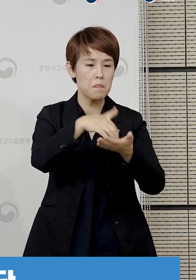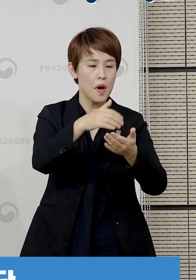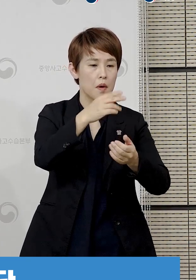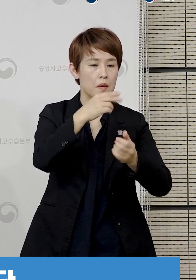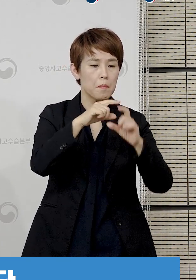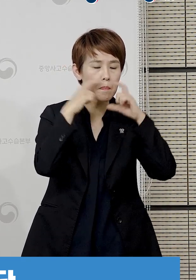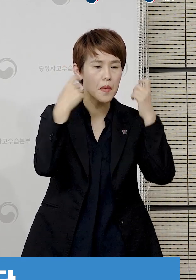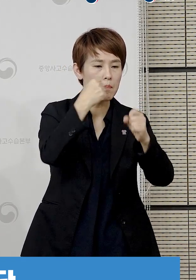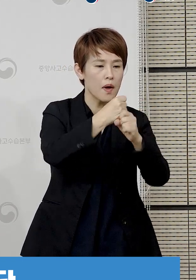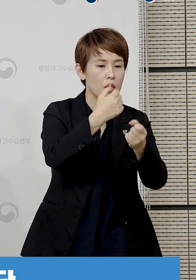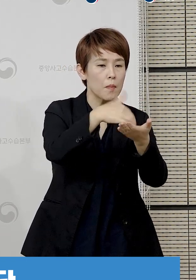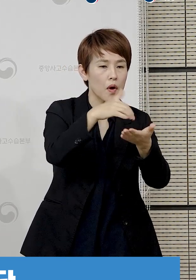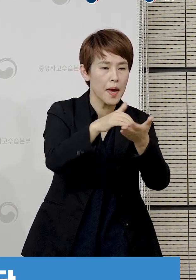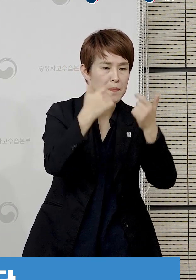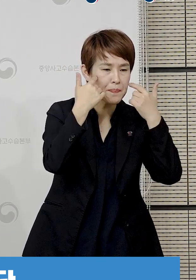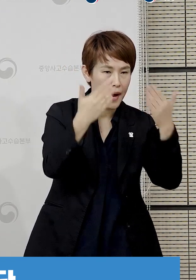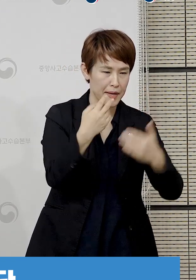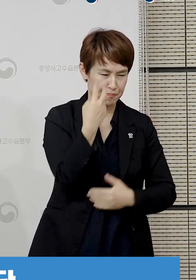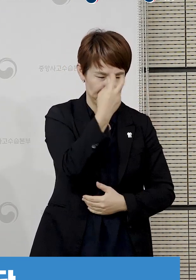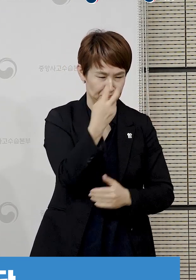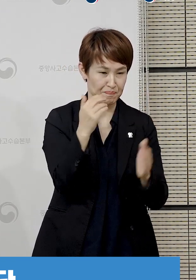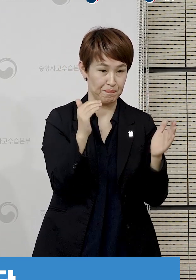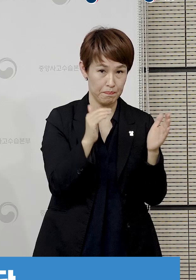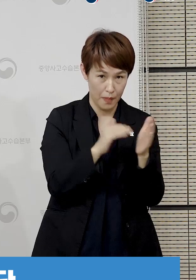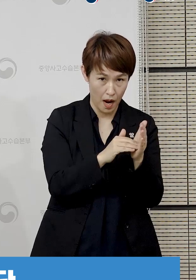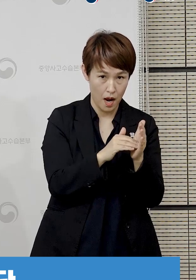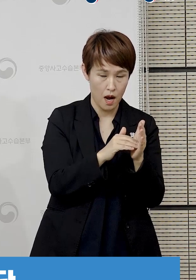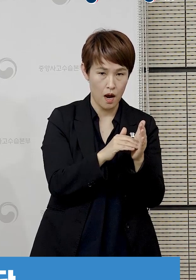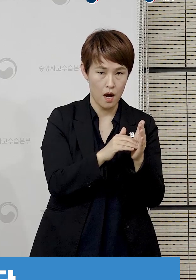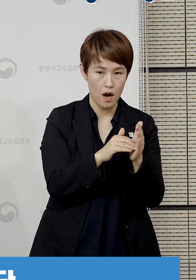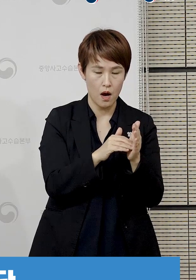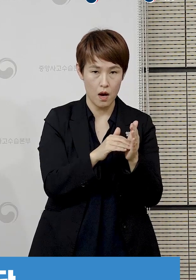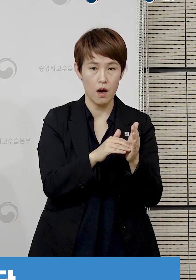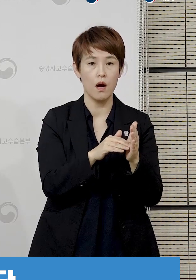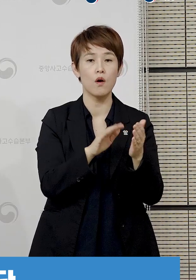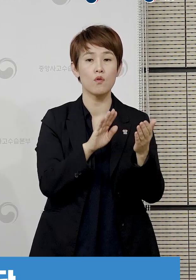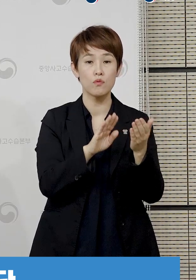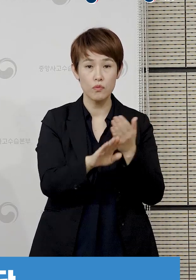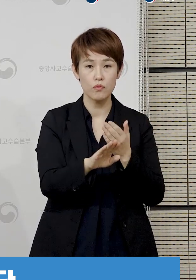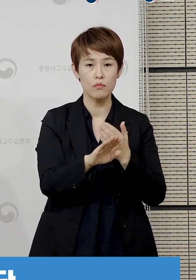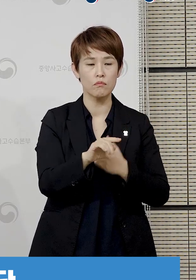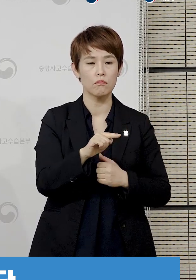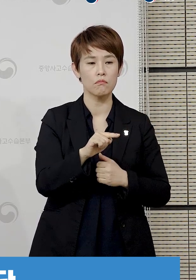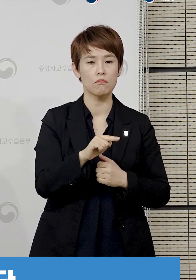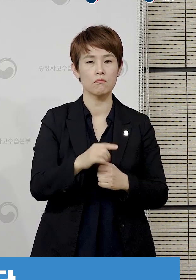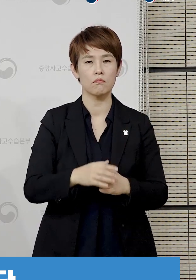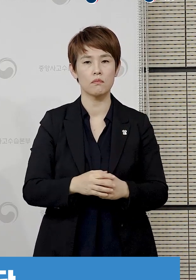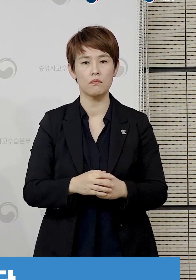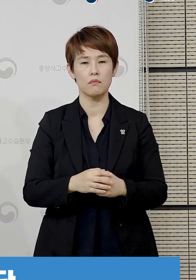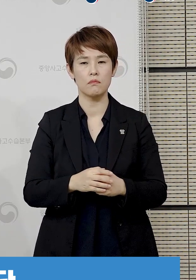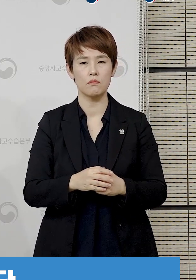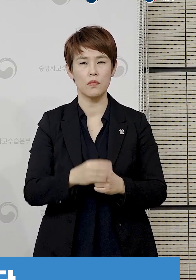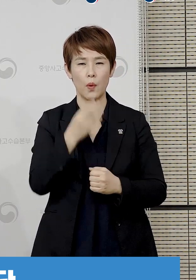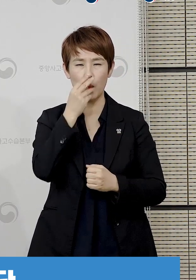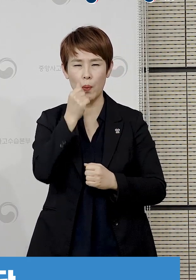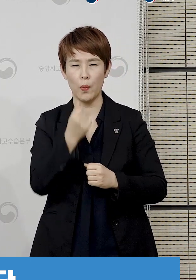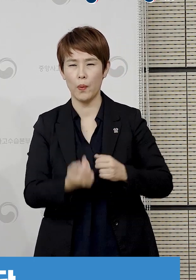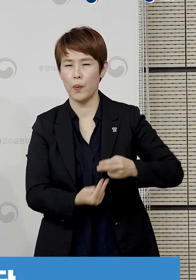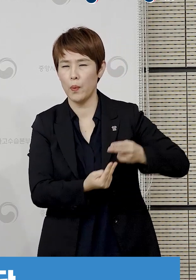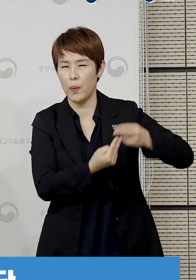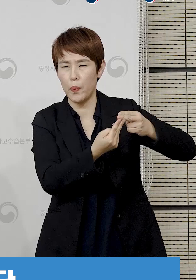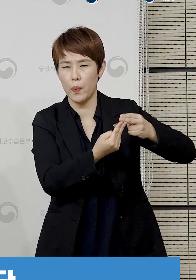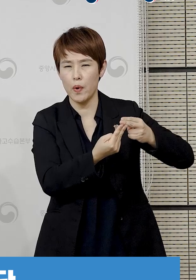정확하게 파악하고 그 비정상적인 흐름을 차단하기 위한 조치가 시행이